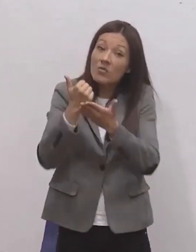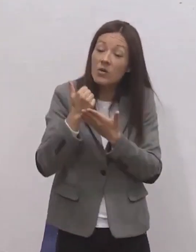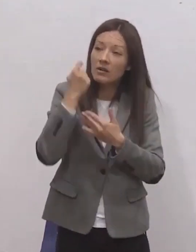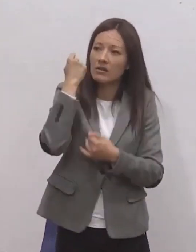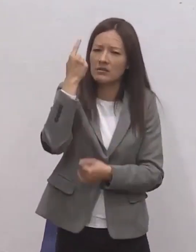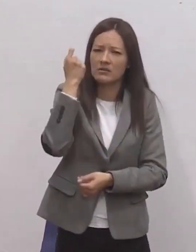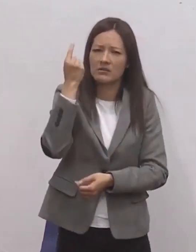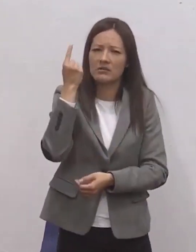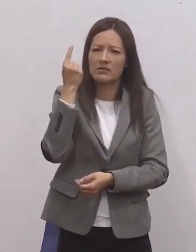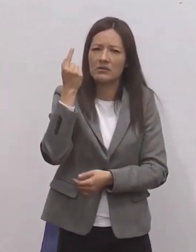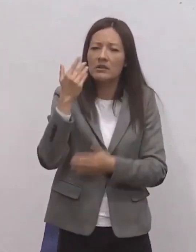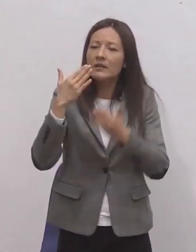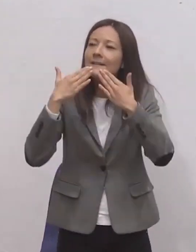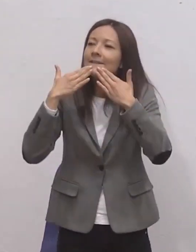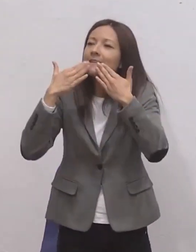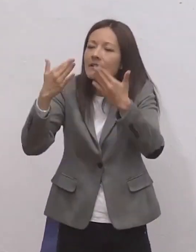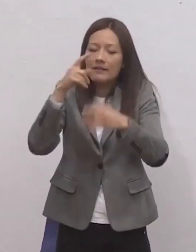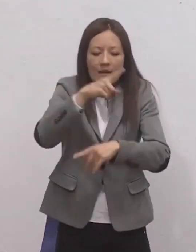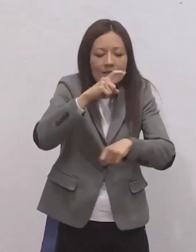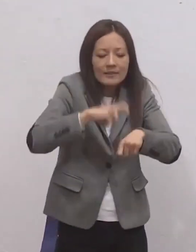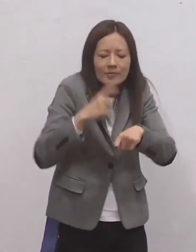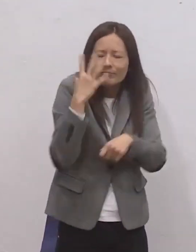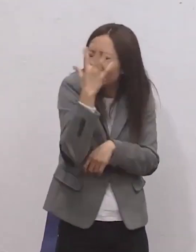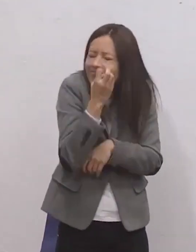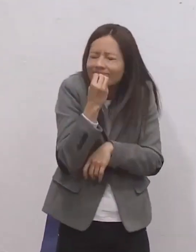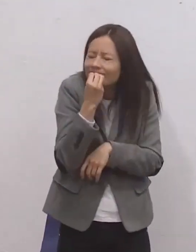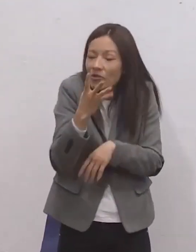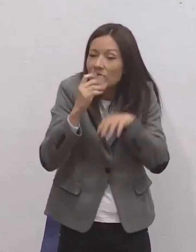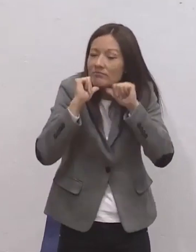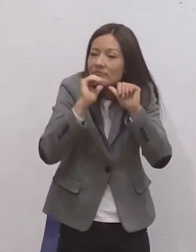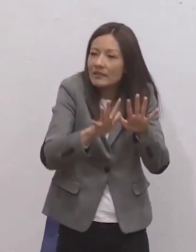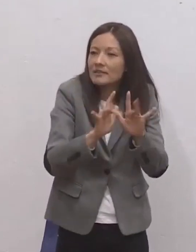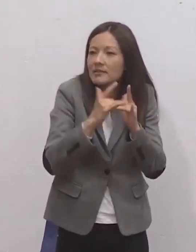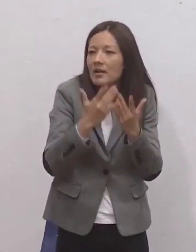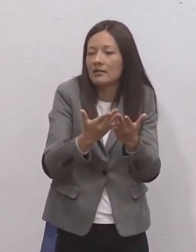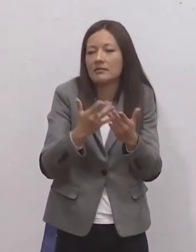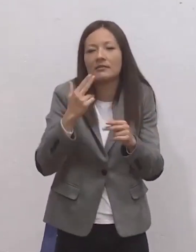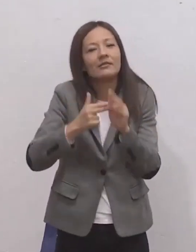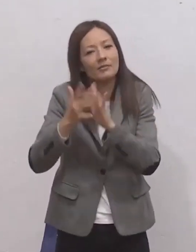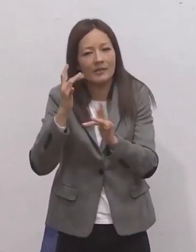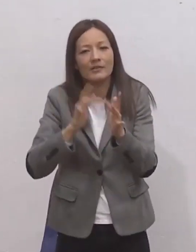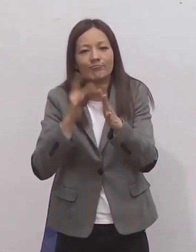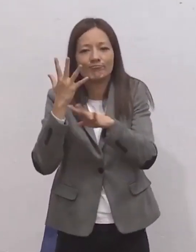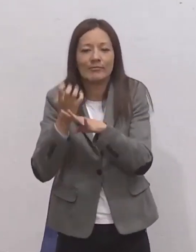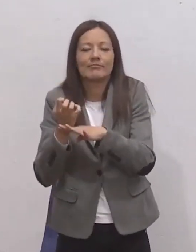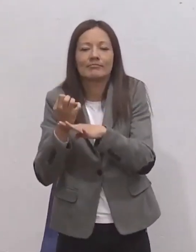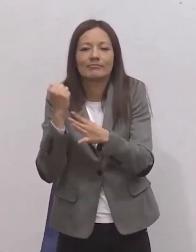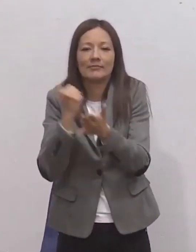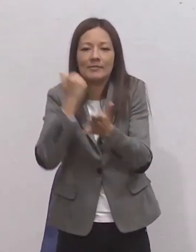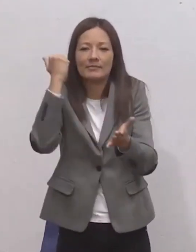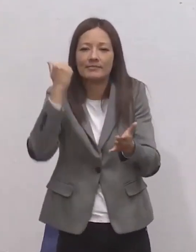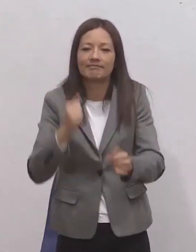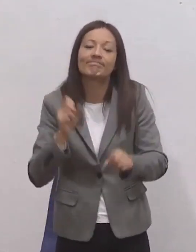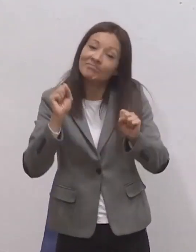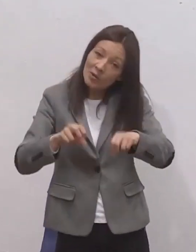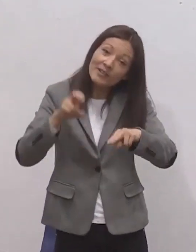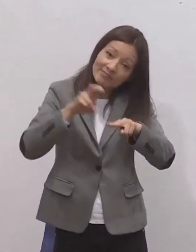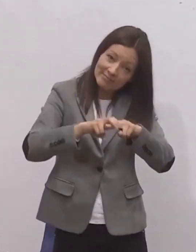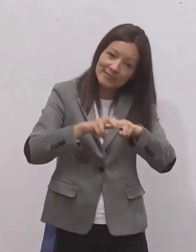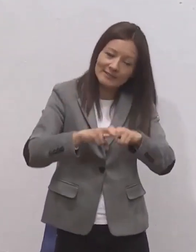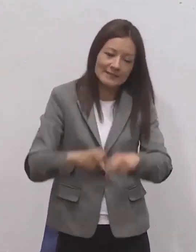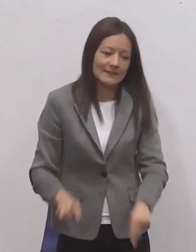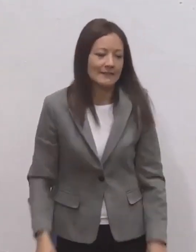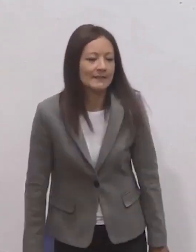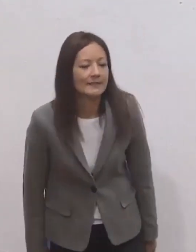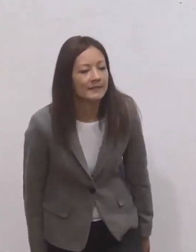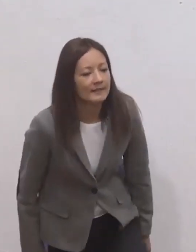entender. Gracias te damos por este tiempo precioso, bendice la palabra. En el nombre de Jesús te lo pedimos. Amén. ¿Pueden sentarse?